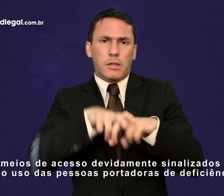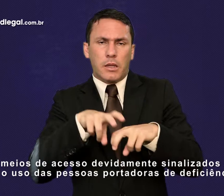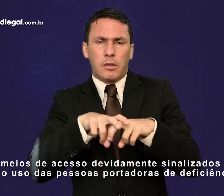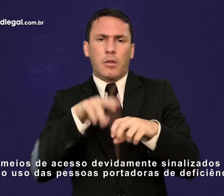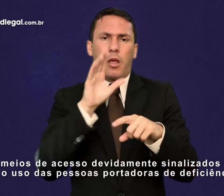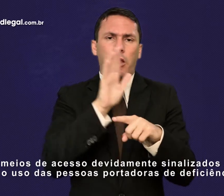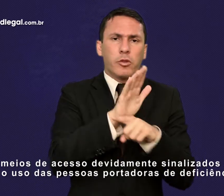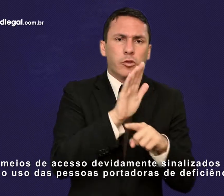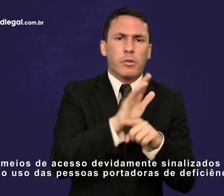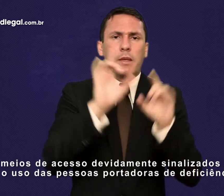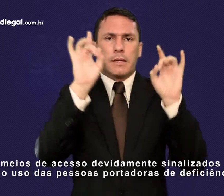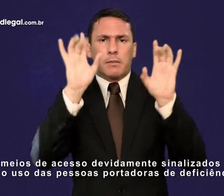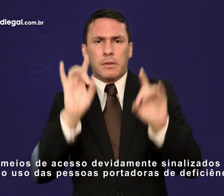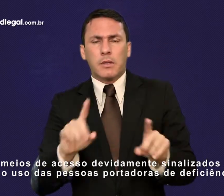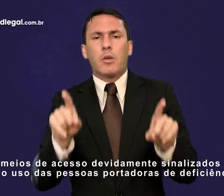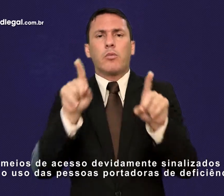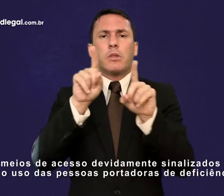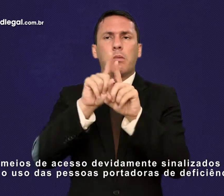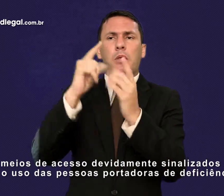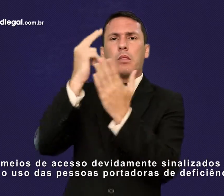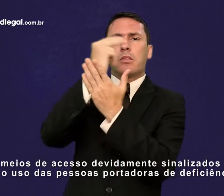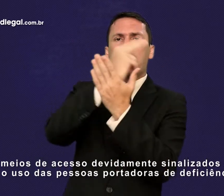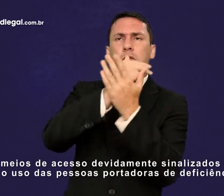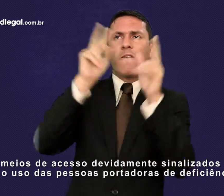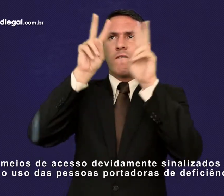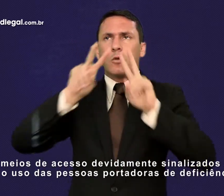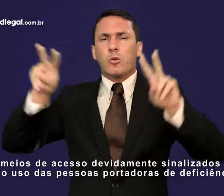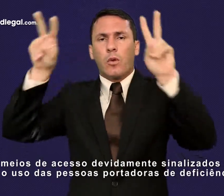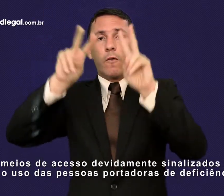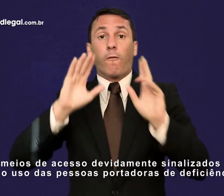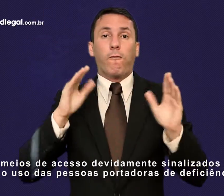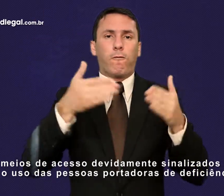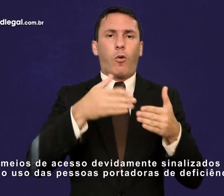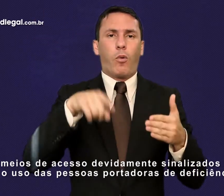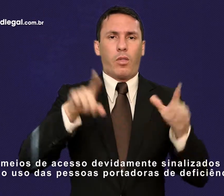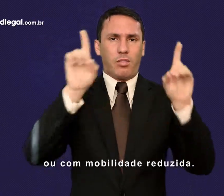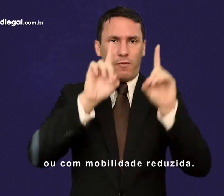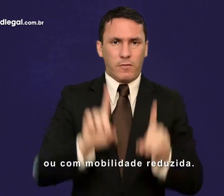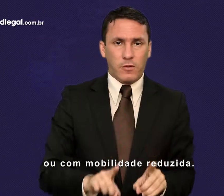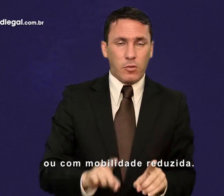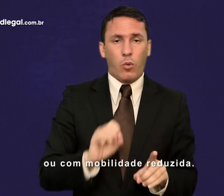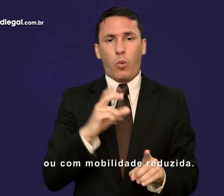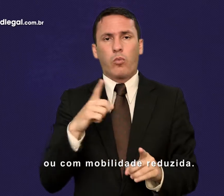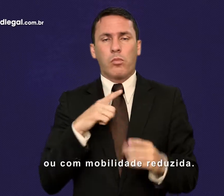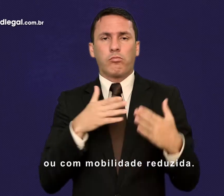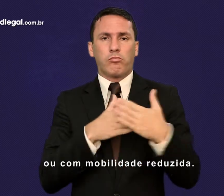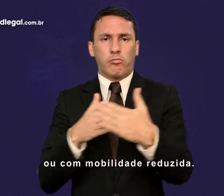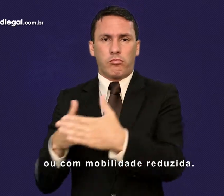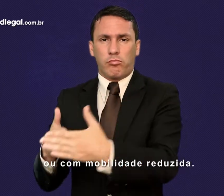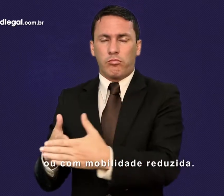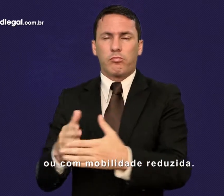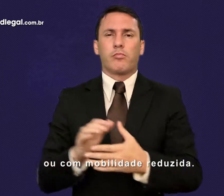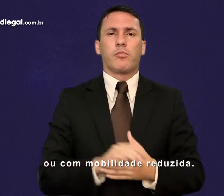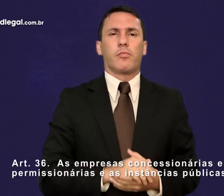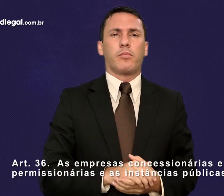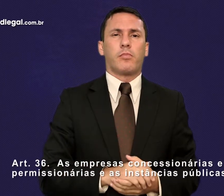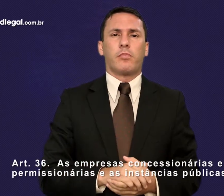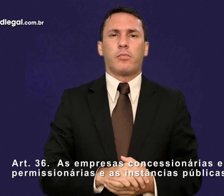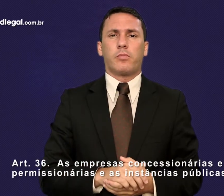de acesso devidamente sinalizados para o uso das pessoas portadoras de deficiência ou com mobilidade